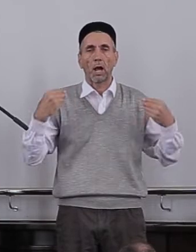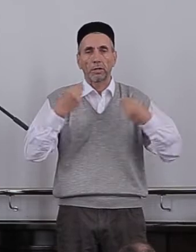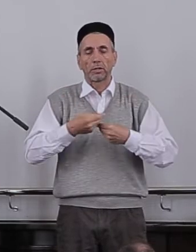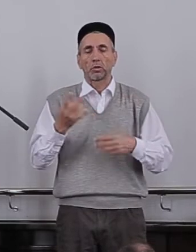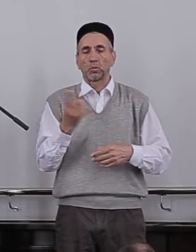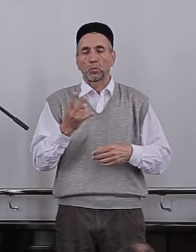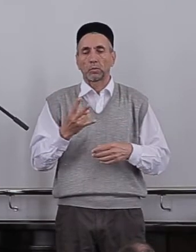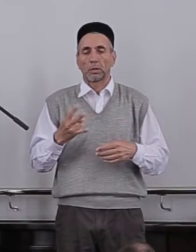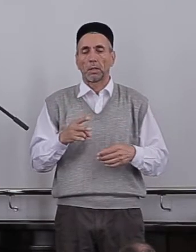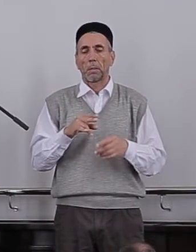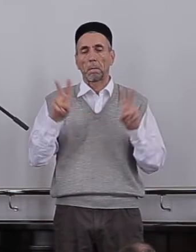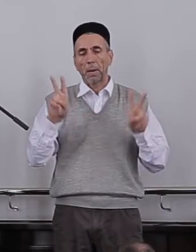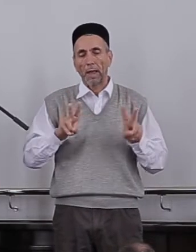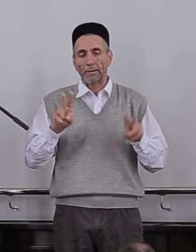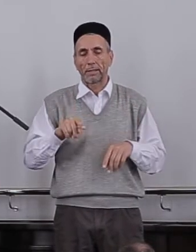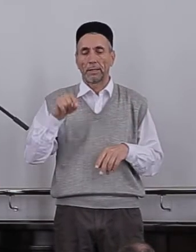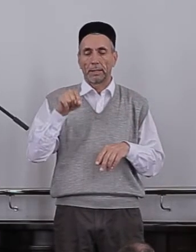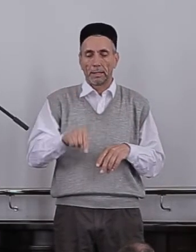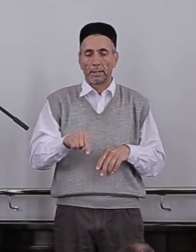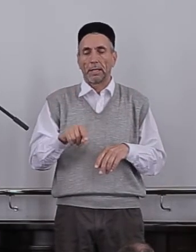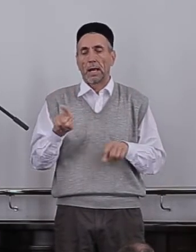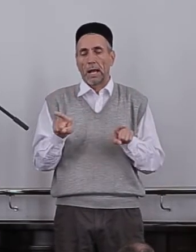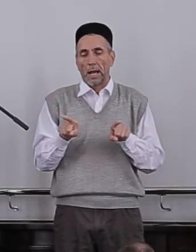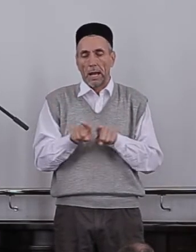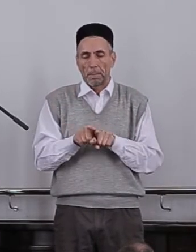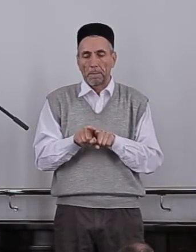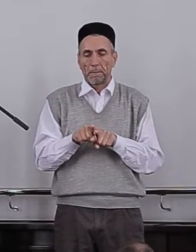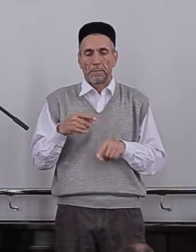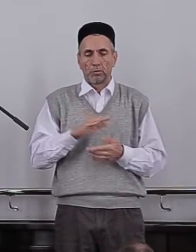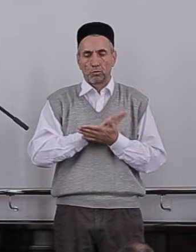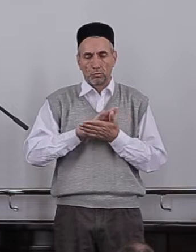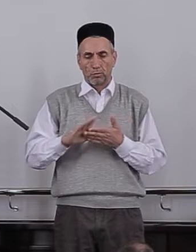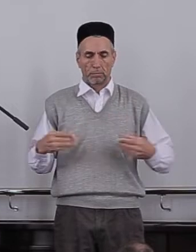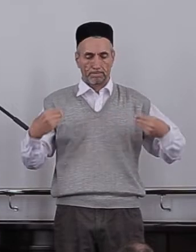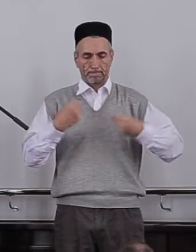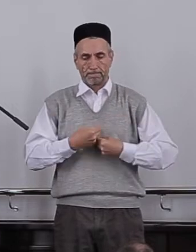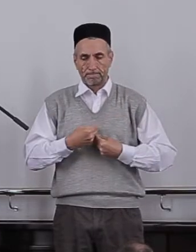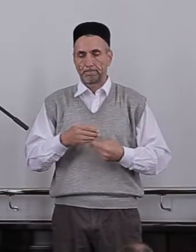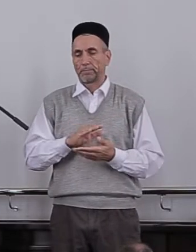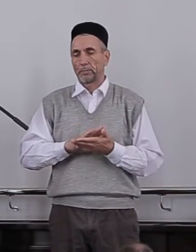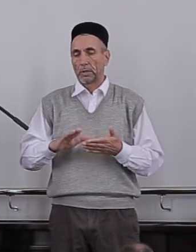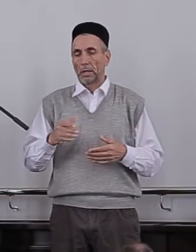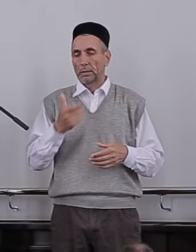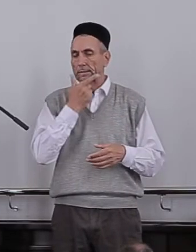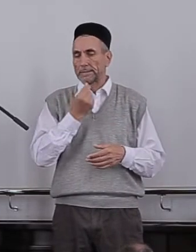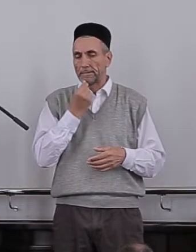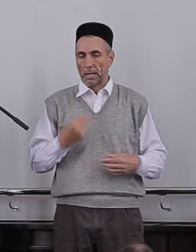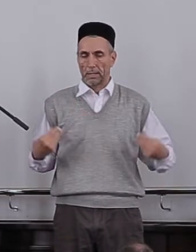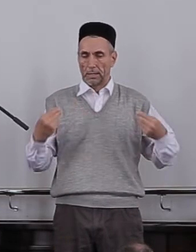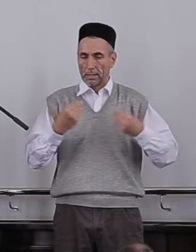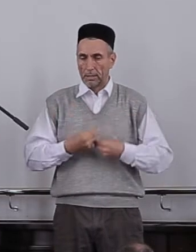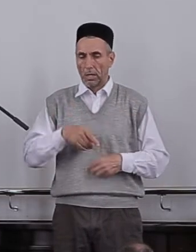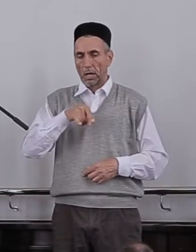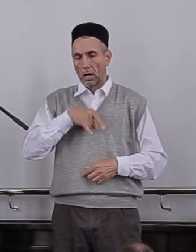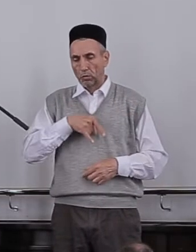тиешбез? Инде ошбу җирлеккә хас булган киемнәрне. Әйе, әгәр дә без кимнең матур киеме ул